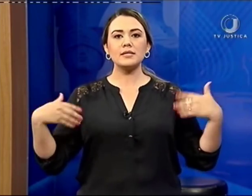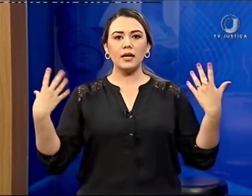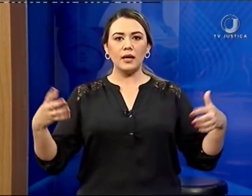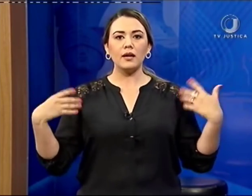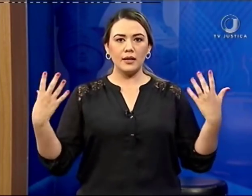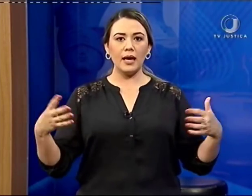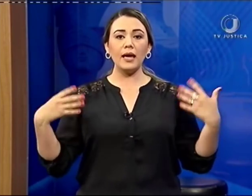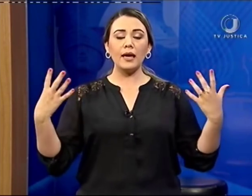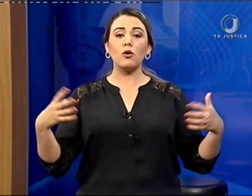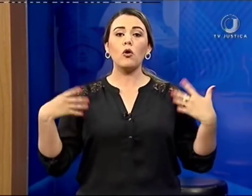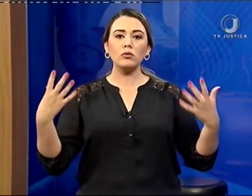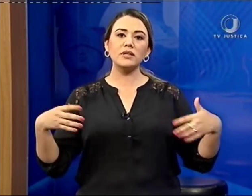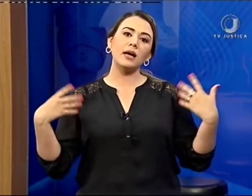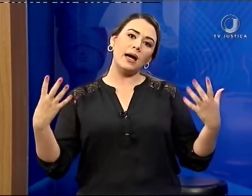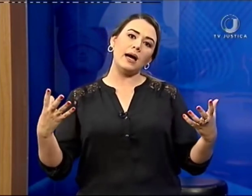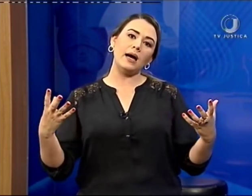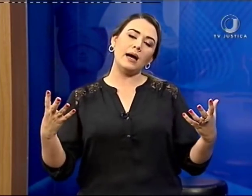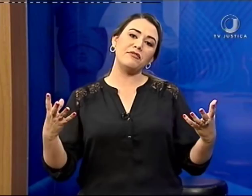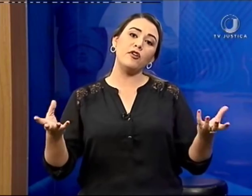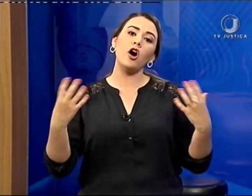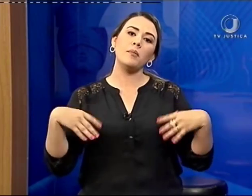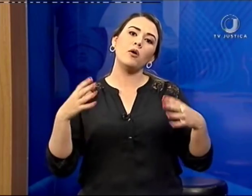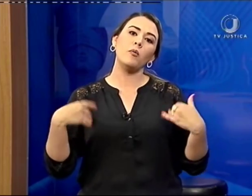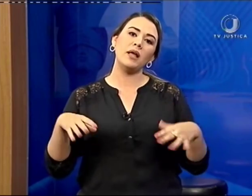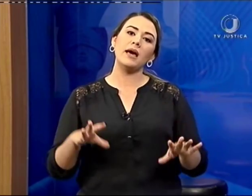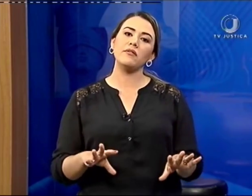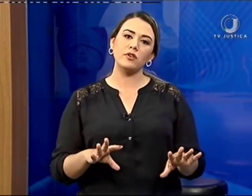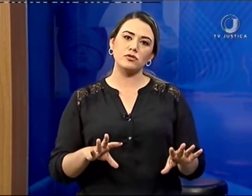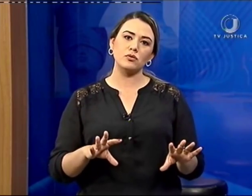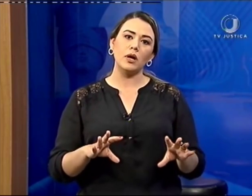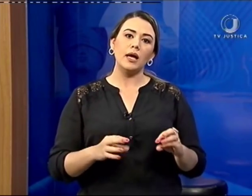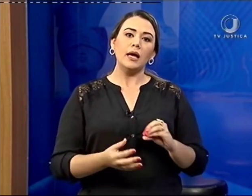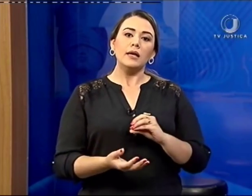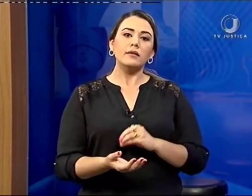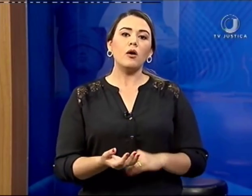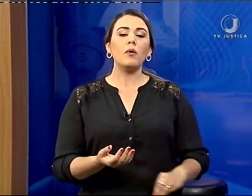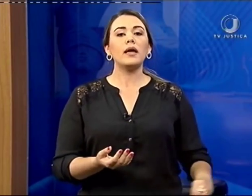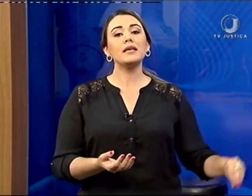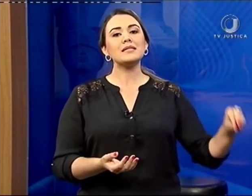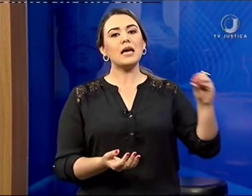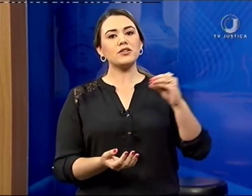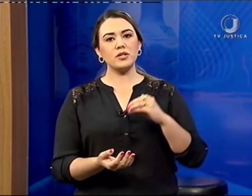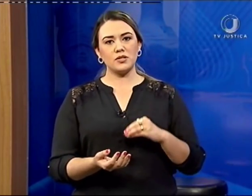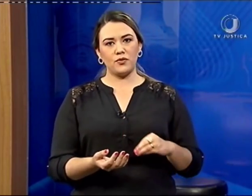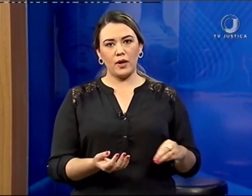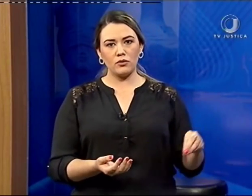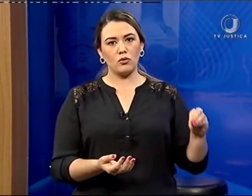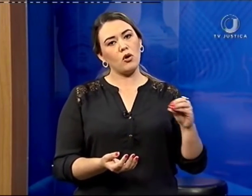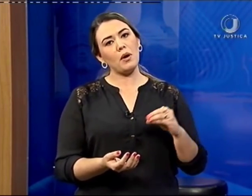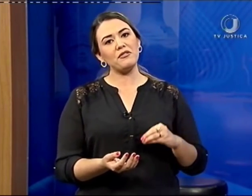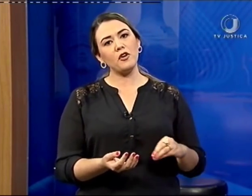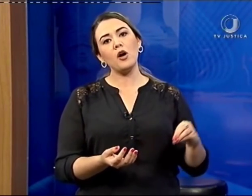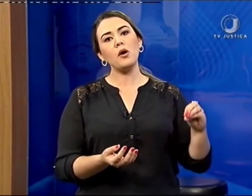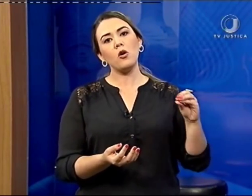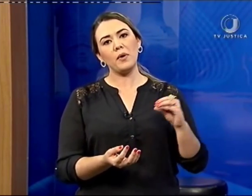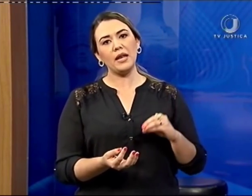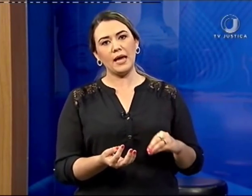mover-se, né, e contra a forma como ele era visto. Então, insatisfeito com a forma como ele